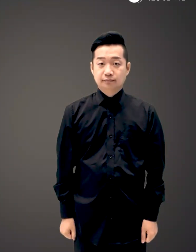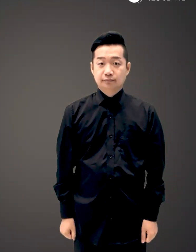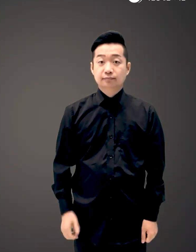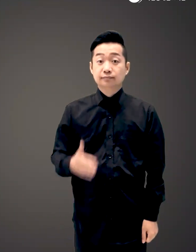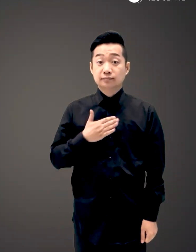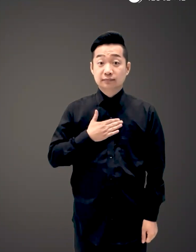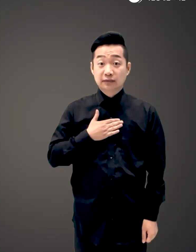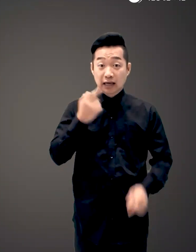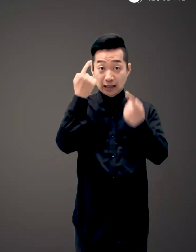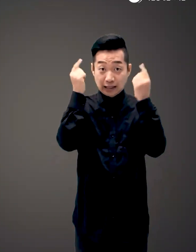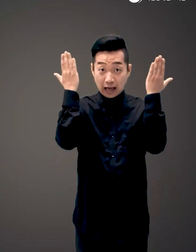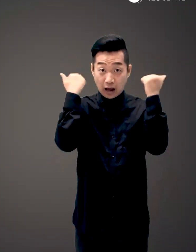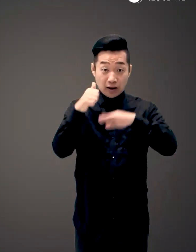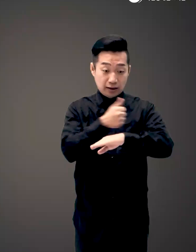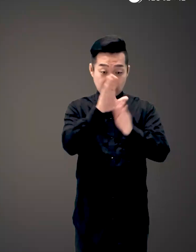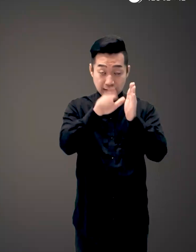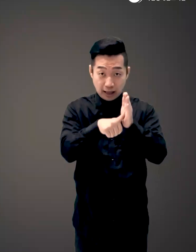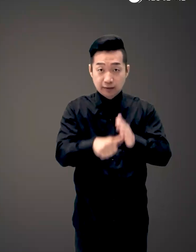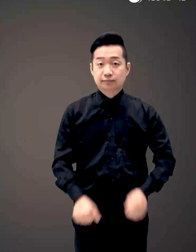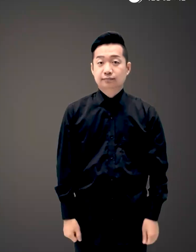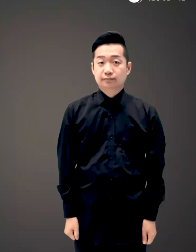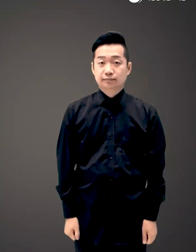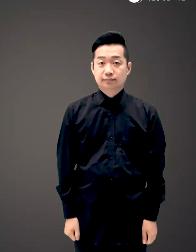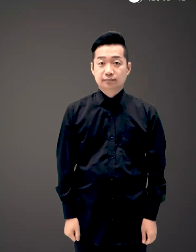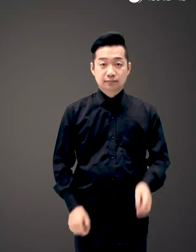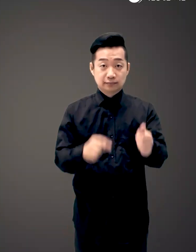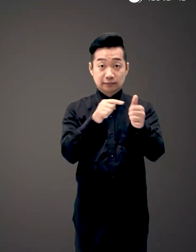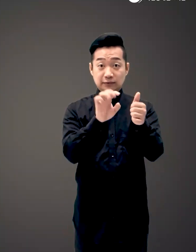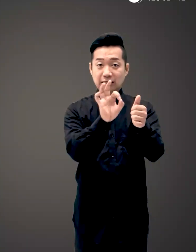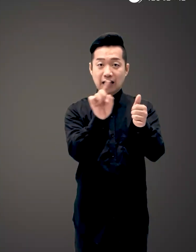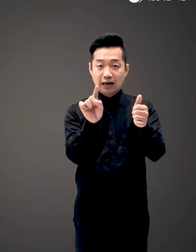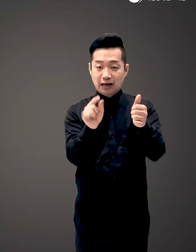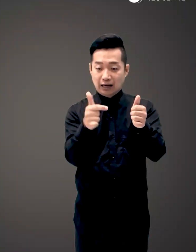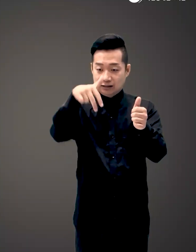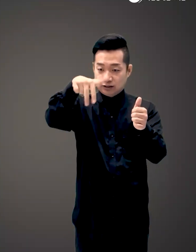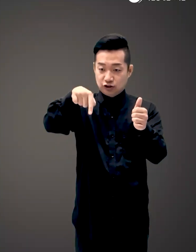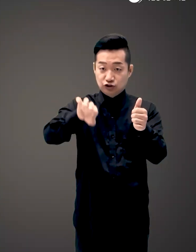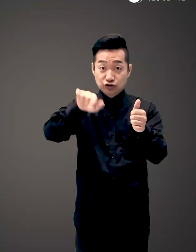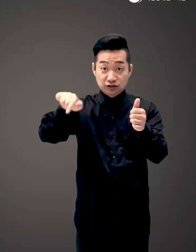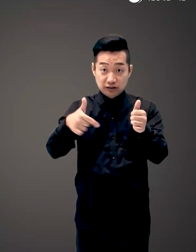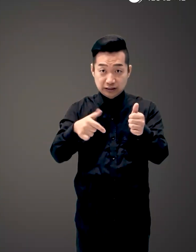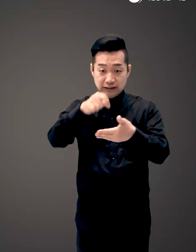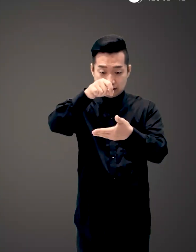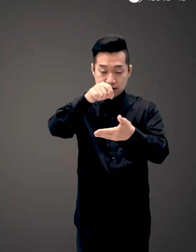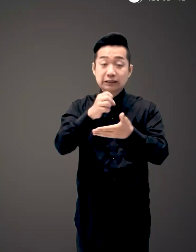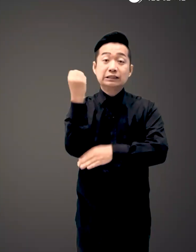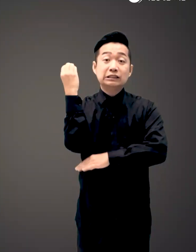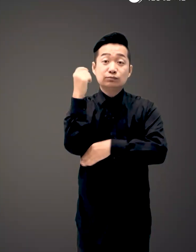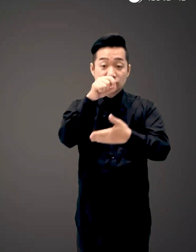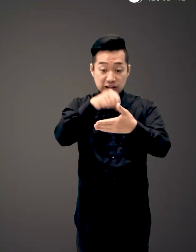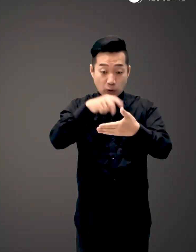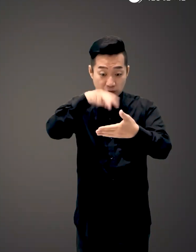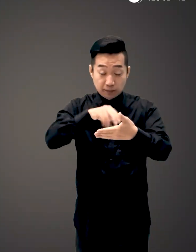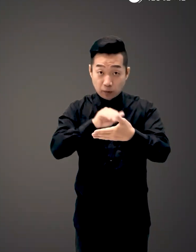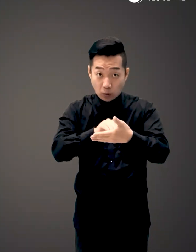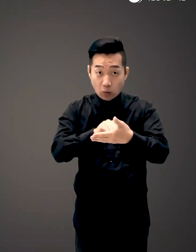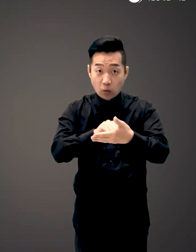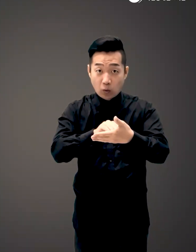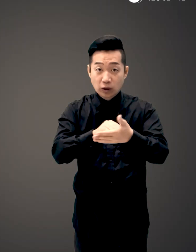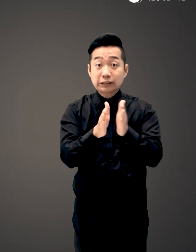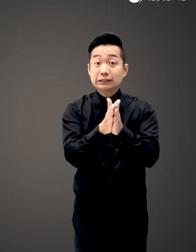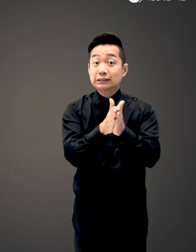제가 대학 다닐 때 그 안중근 신문 기록을 읽었습니다. 이 책은